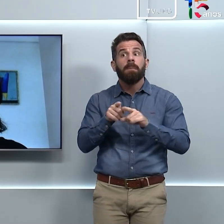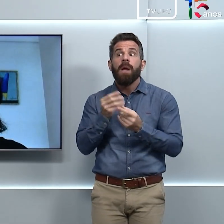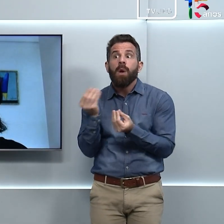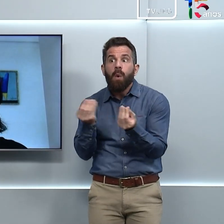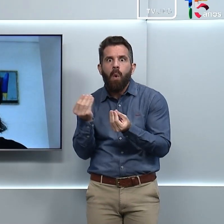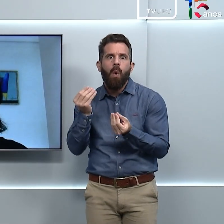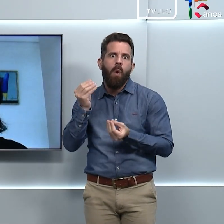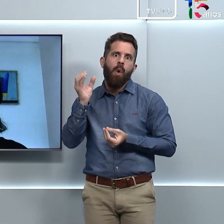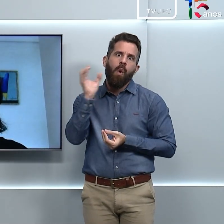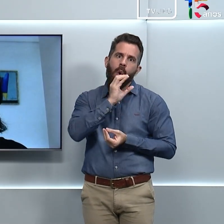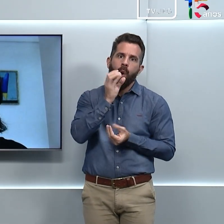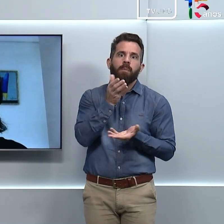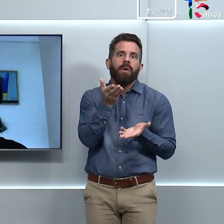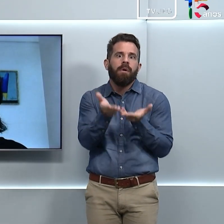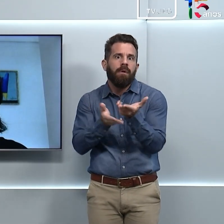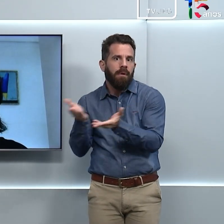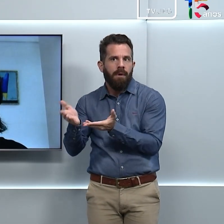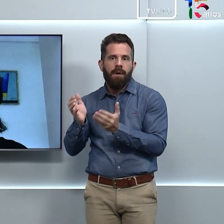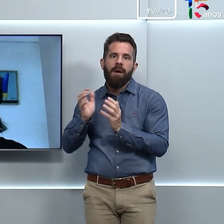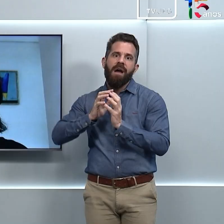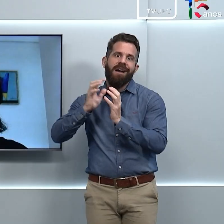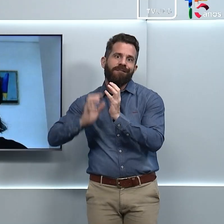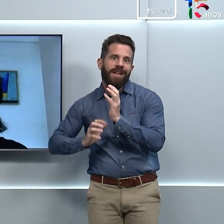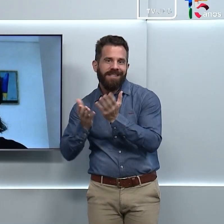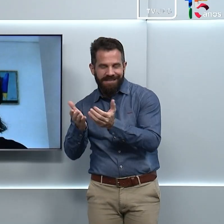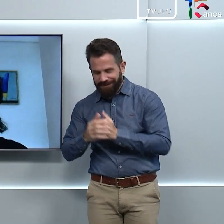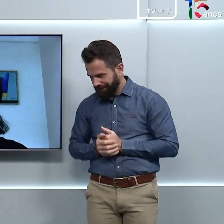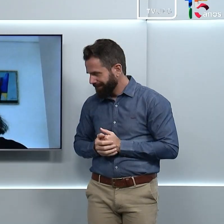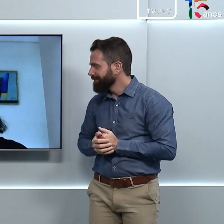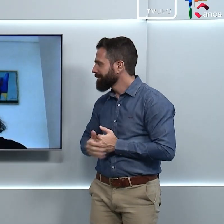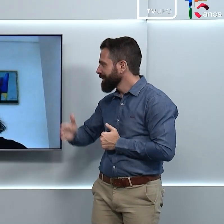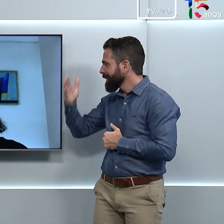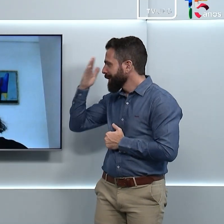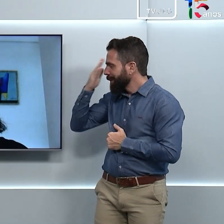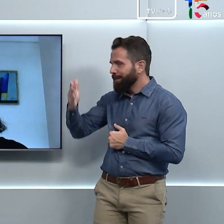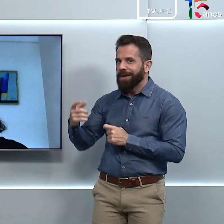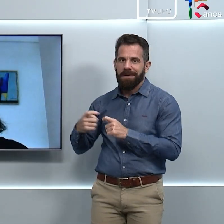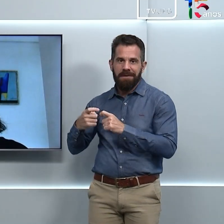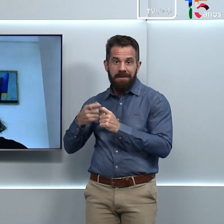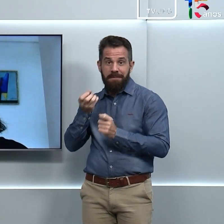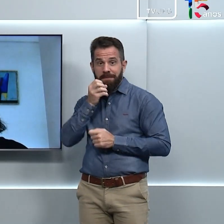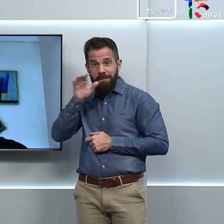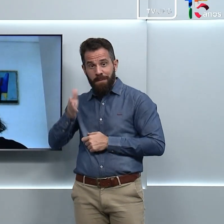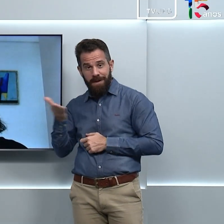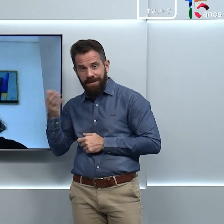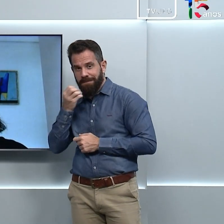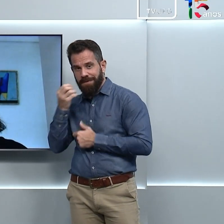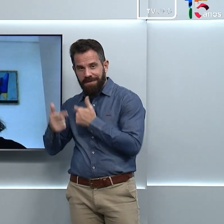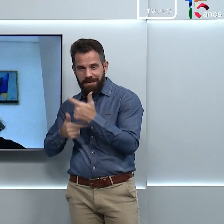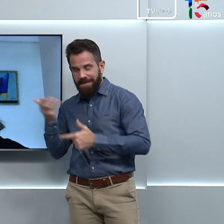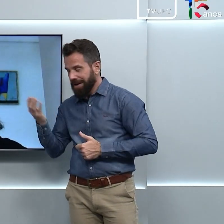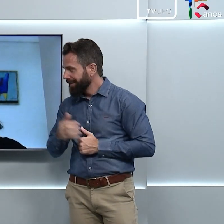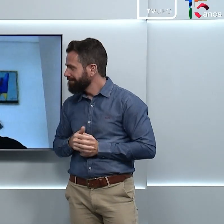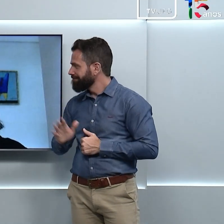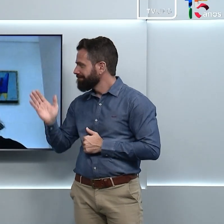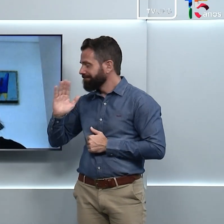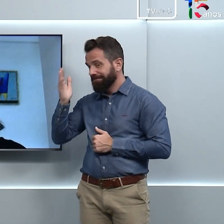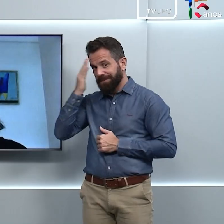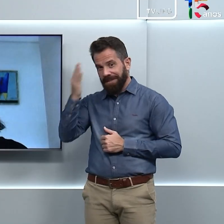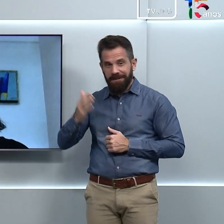de AVC, acidente vascular cerebral. Muito obrigada, doutora, pela sua presença. Boa tarde e bom trabalho. Obrigada, boa